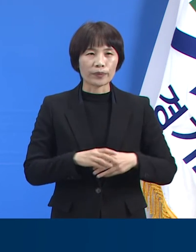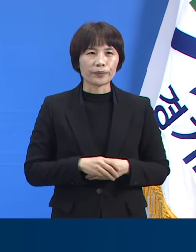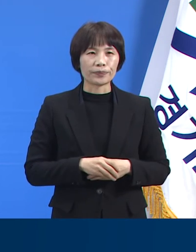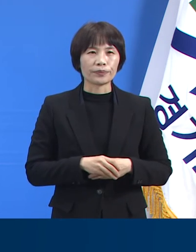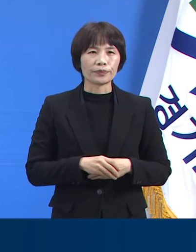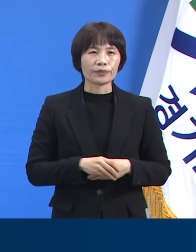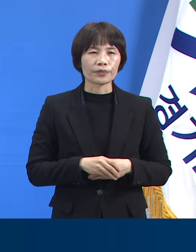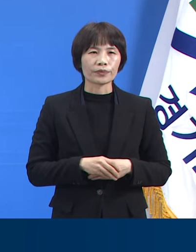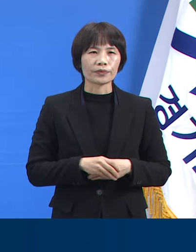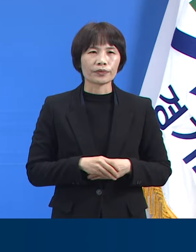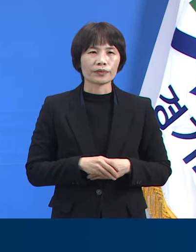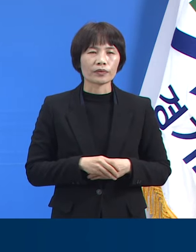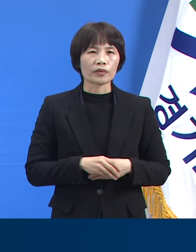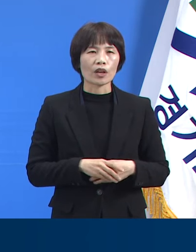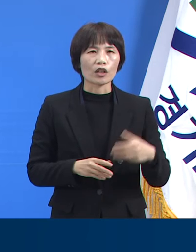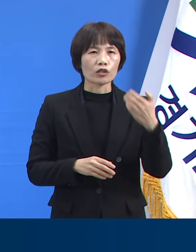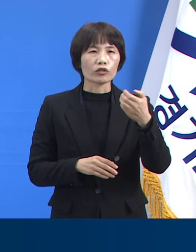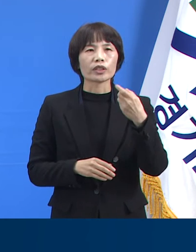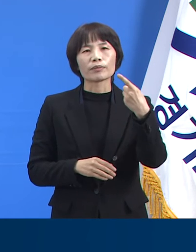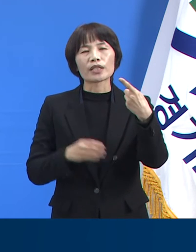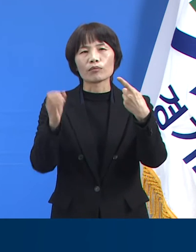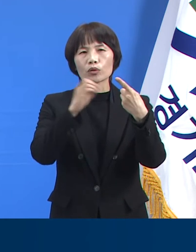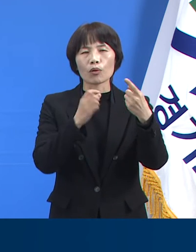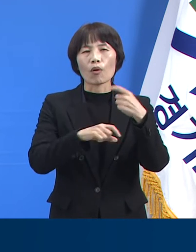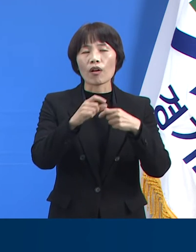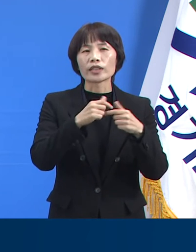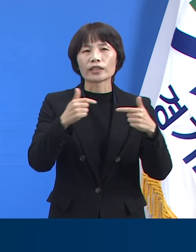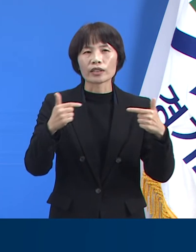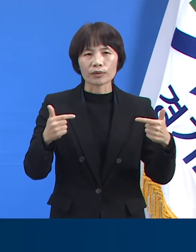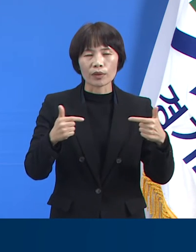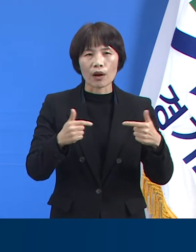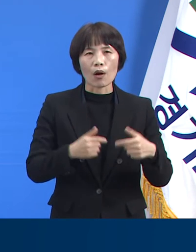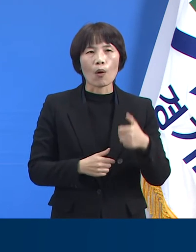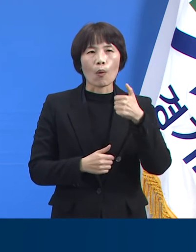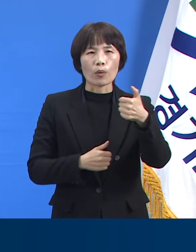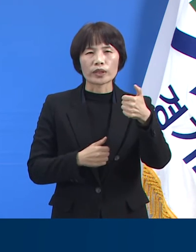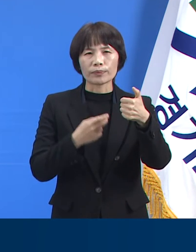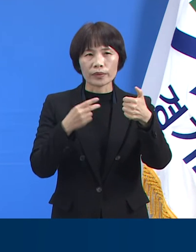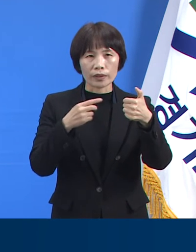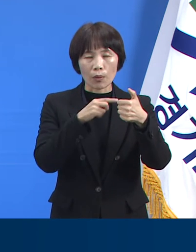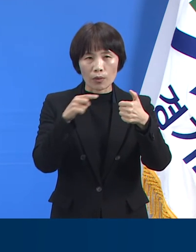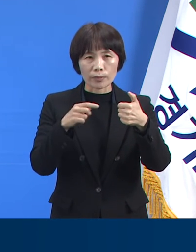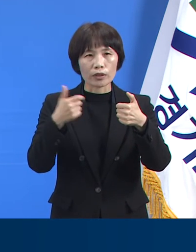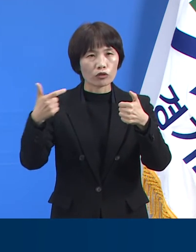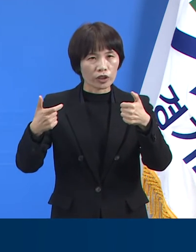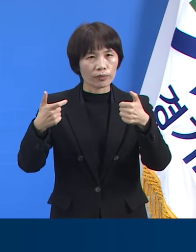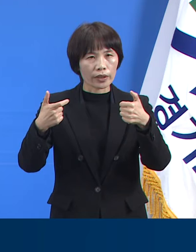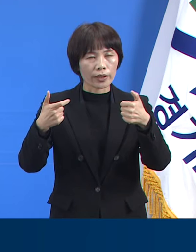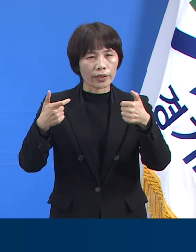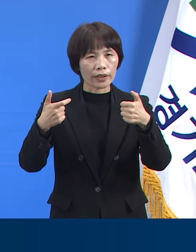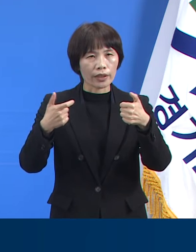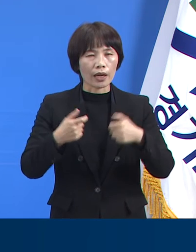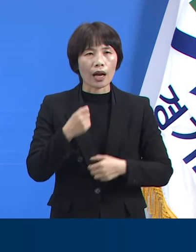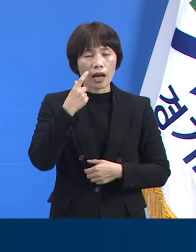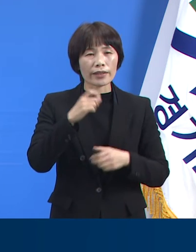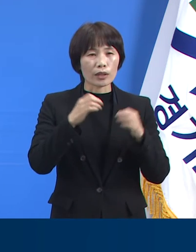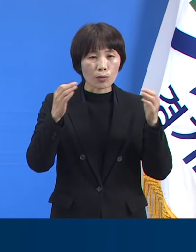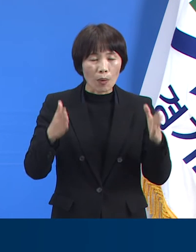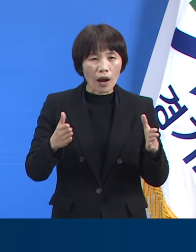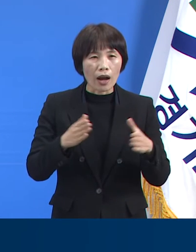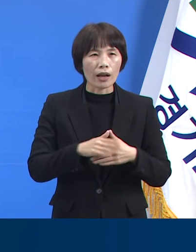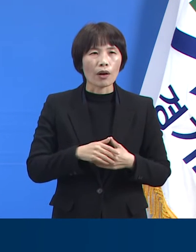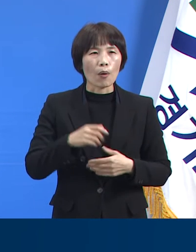대비 전체 확진자는 91%가량 증가했으며, 특히 50대와 60세 이상 연령층에서는 한달 사이에